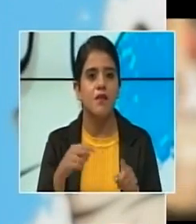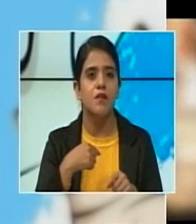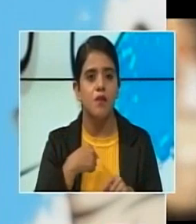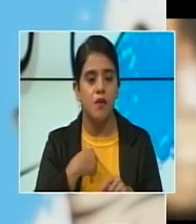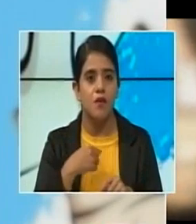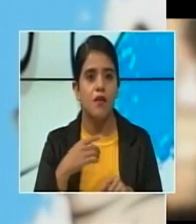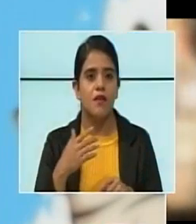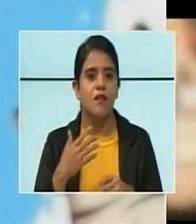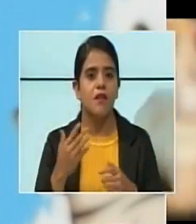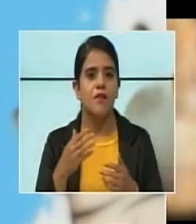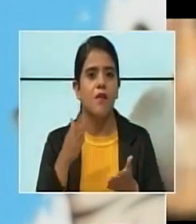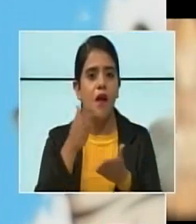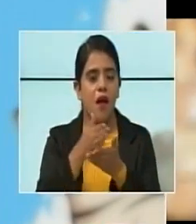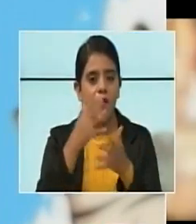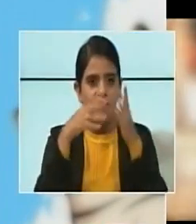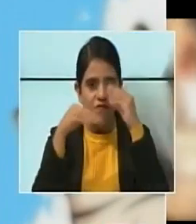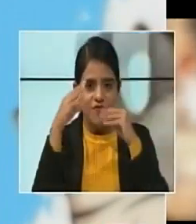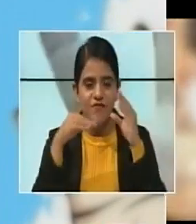Es importante